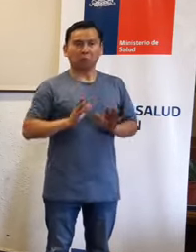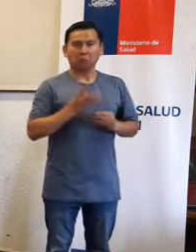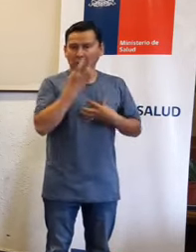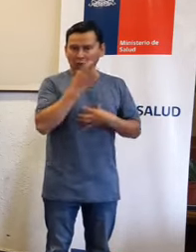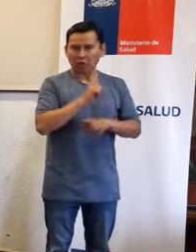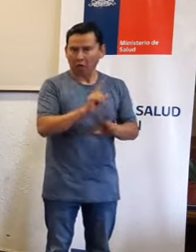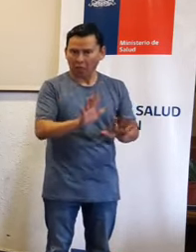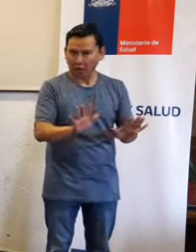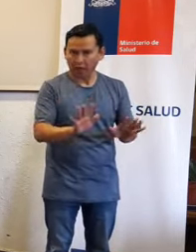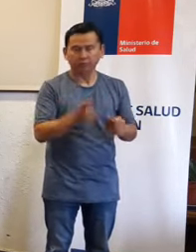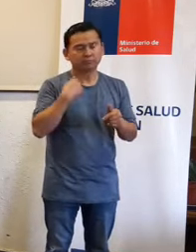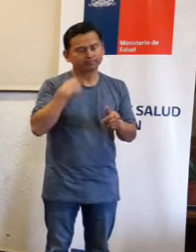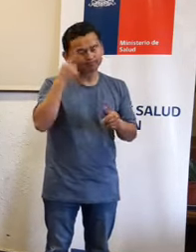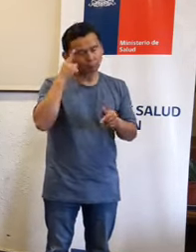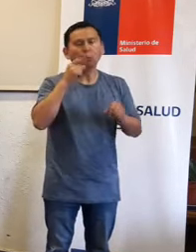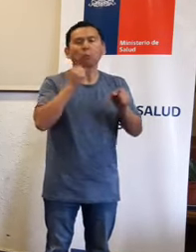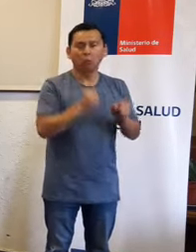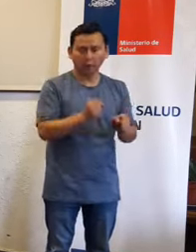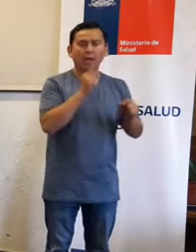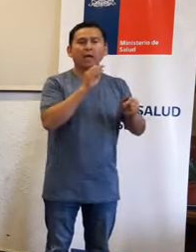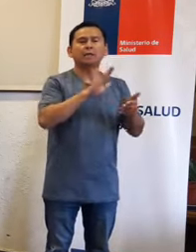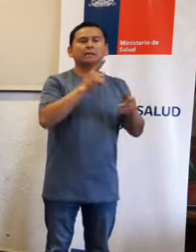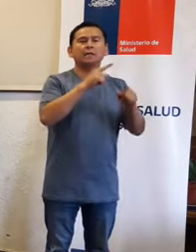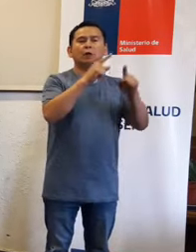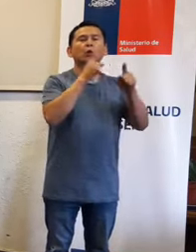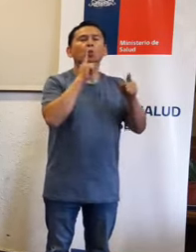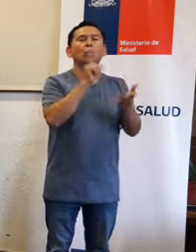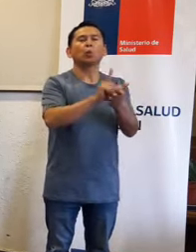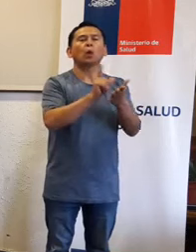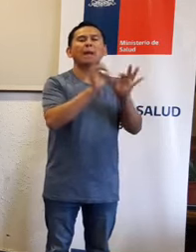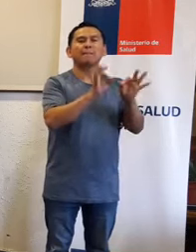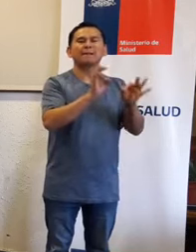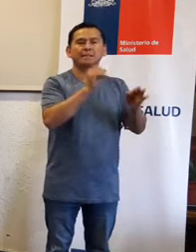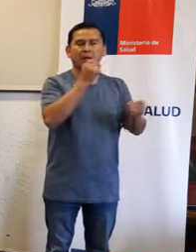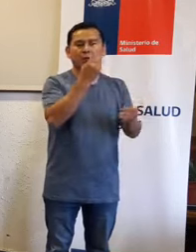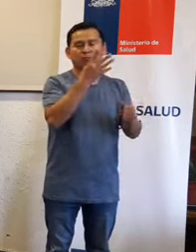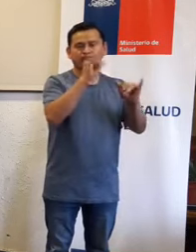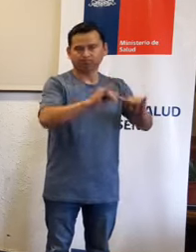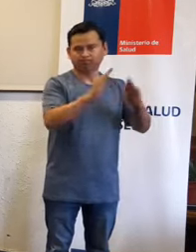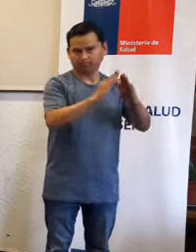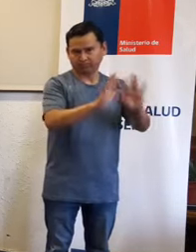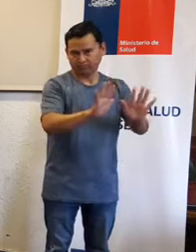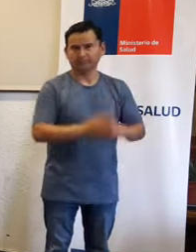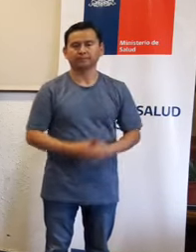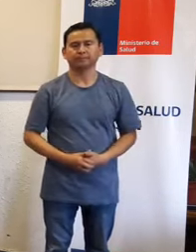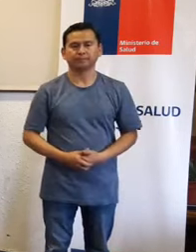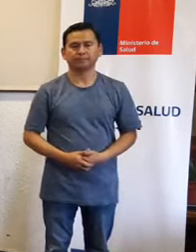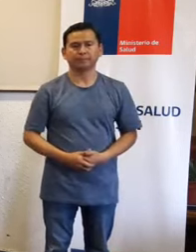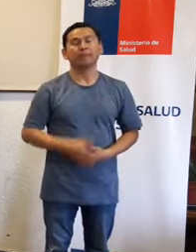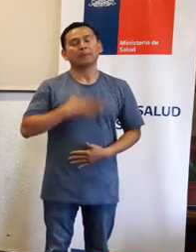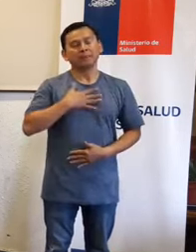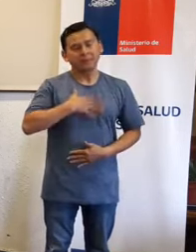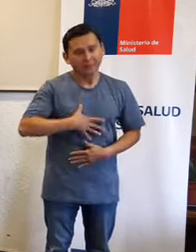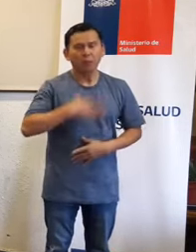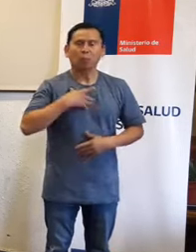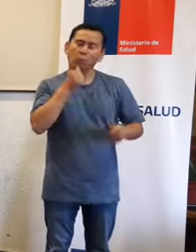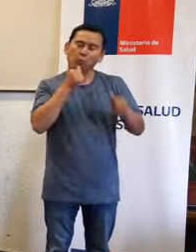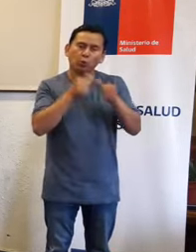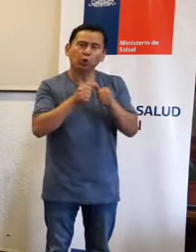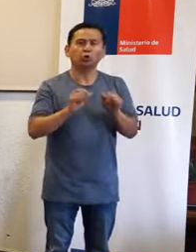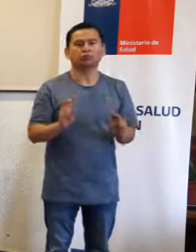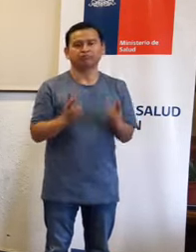pueden realizarlo en residencias sanitarias y en cuarentena obligatoria. Deseamos para ellos una pronta